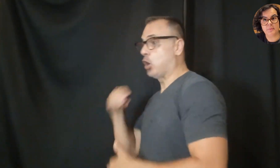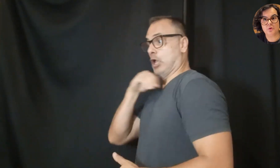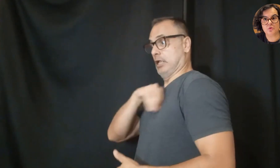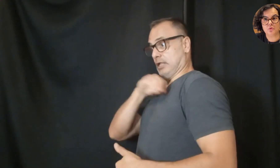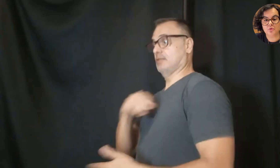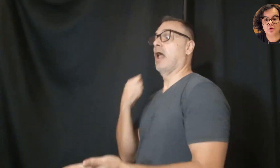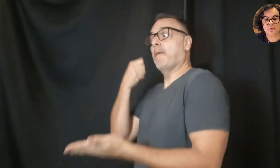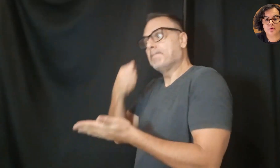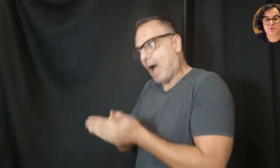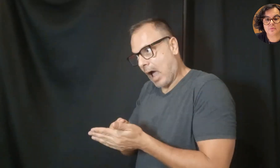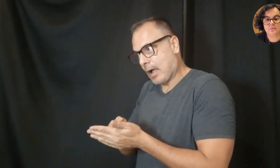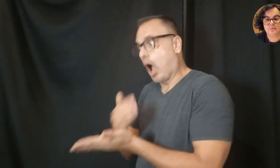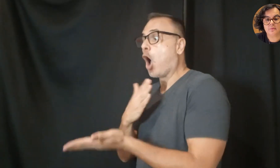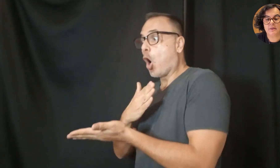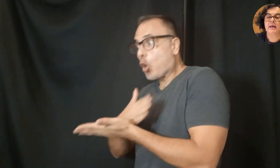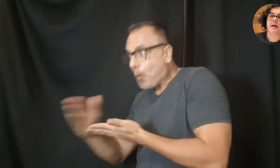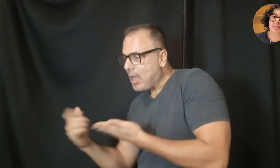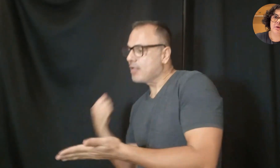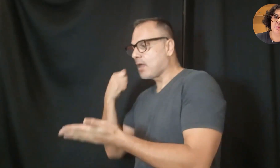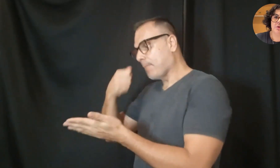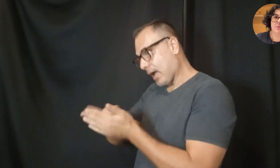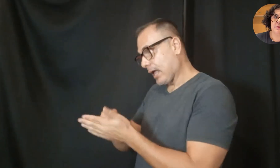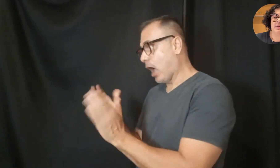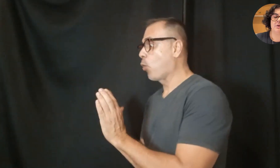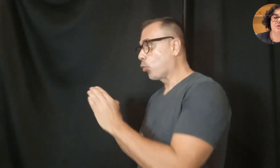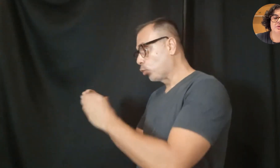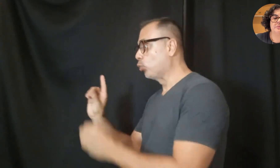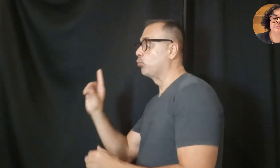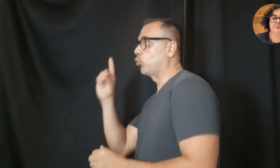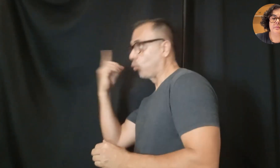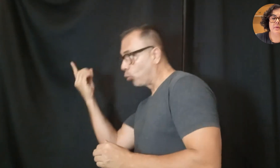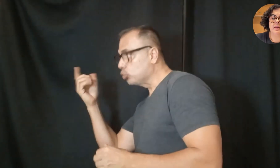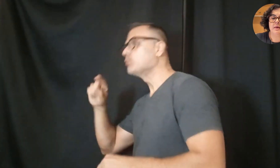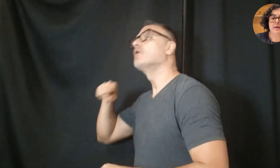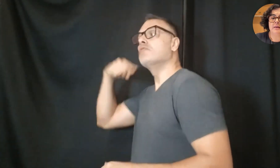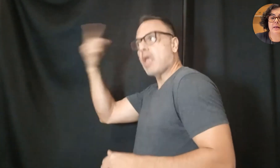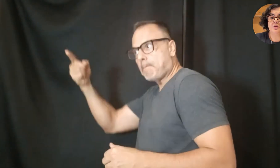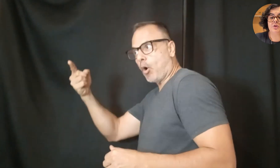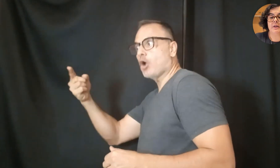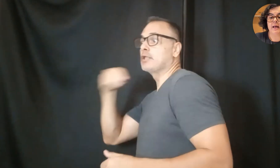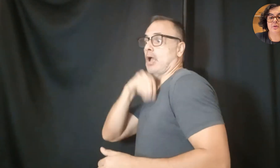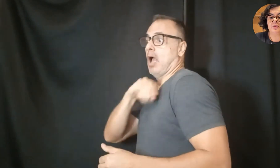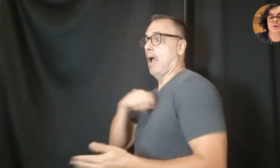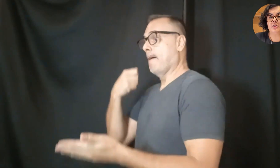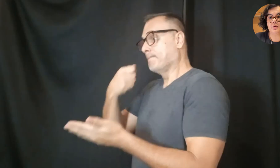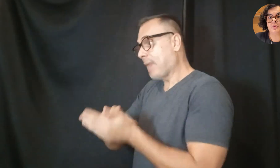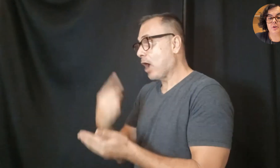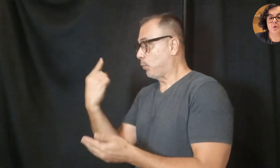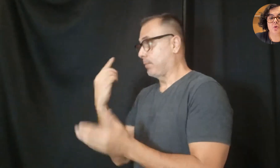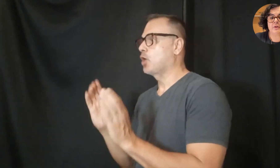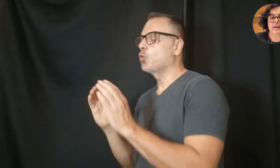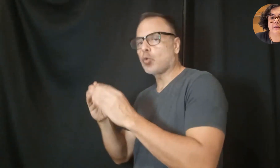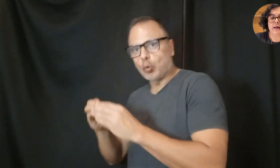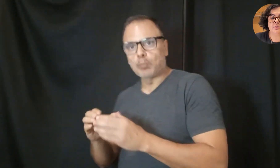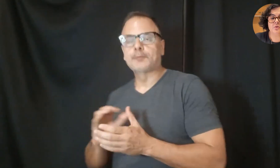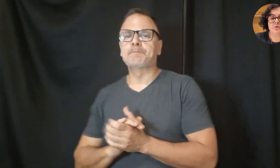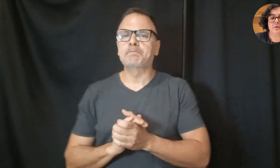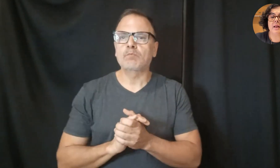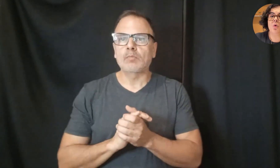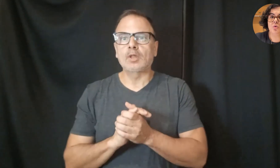pelos últimos e acabando pelos primeiros. Tendo chegado os que tinham sido contratados na